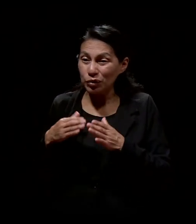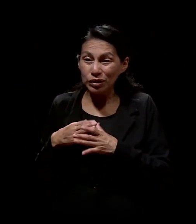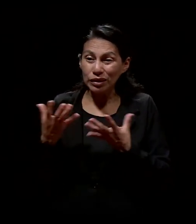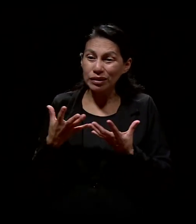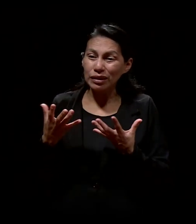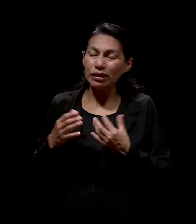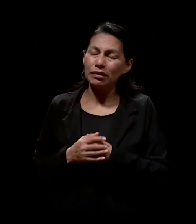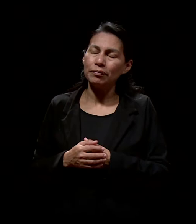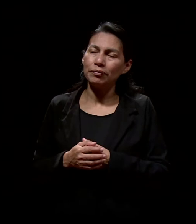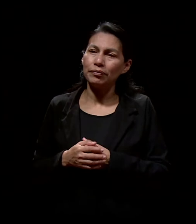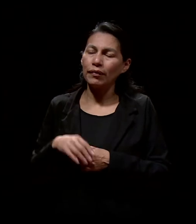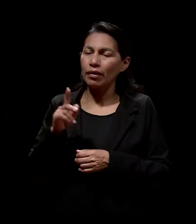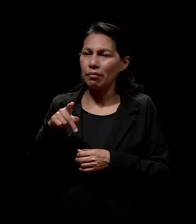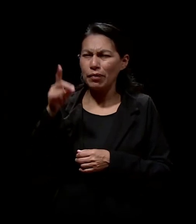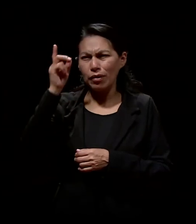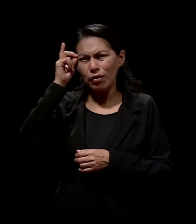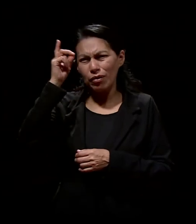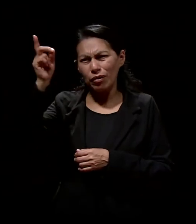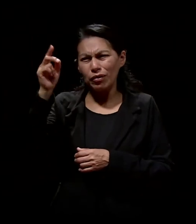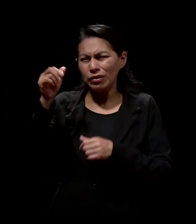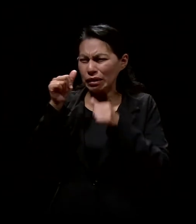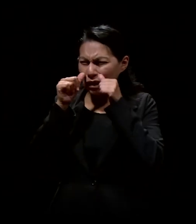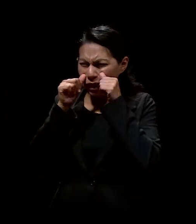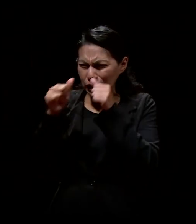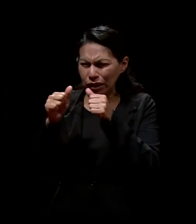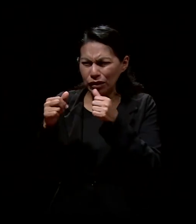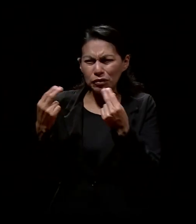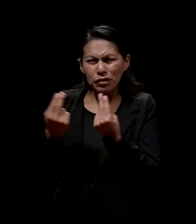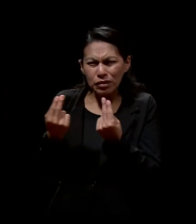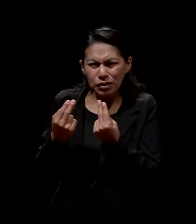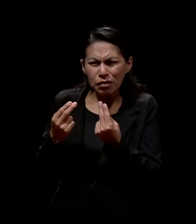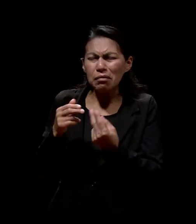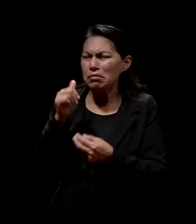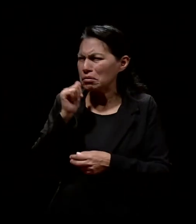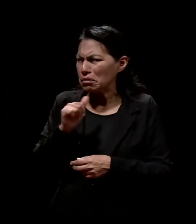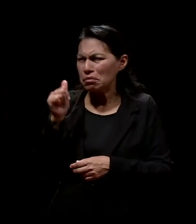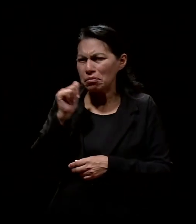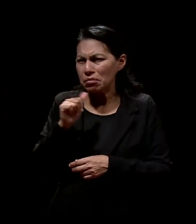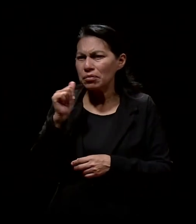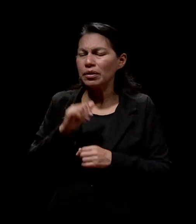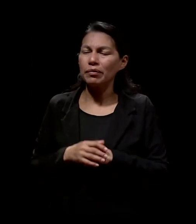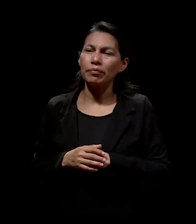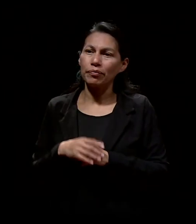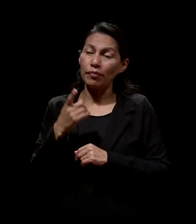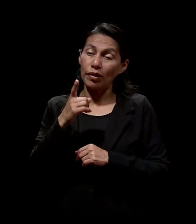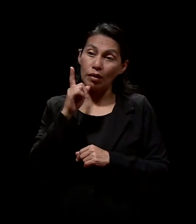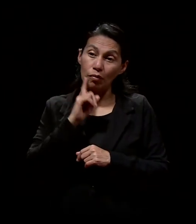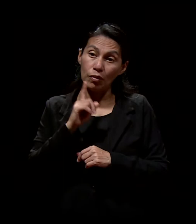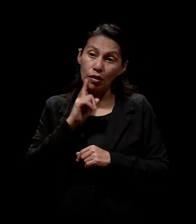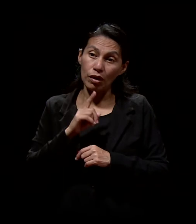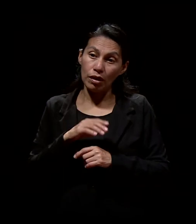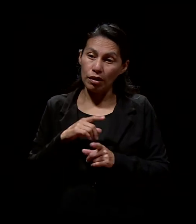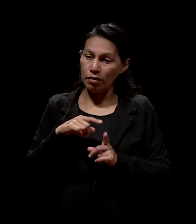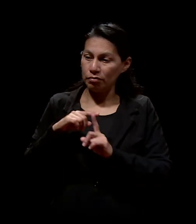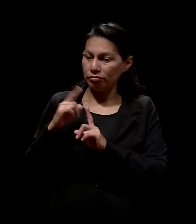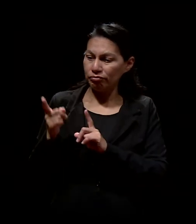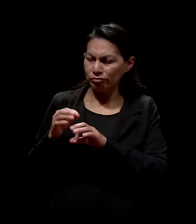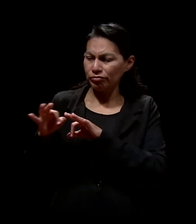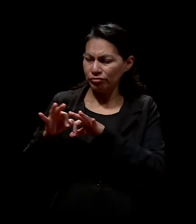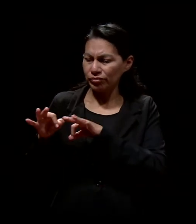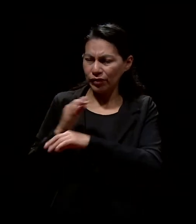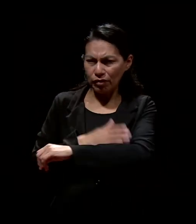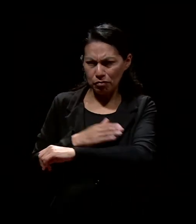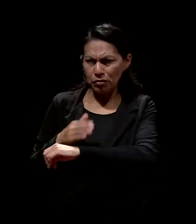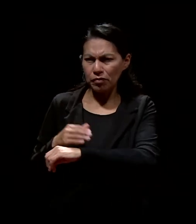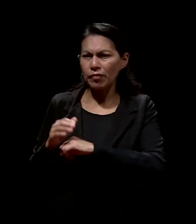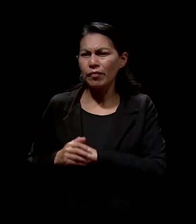entradas extras. Para vivir, ¿no? Exacto. Entonces, pero Dios siempre estuvo atento a mis necesidades. Una de las chicas con las que yo